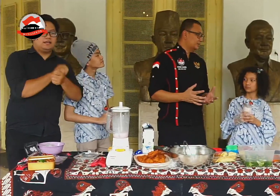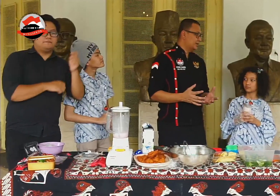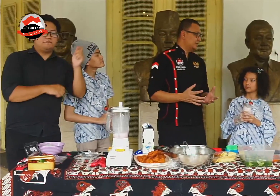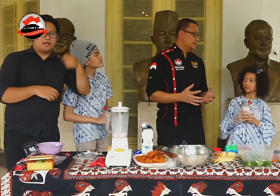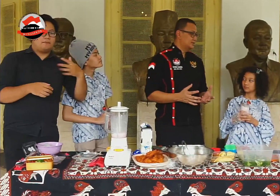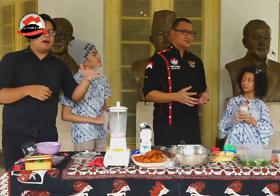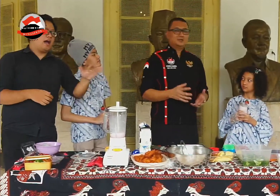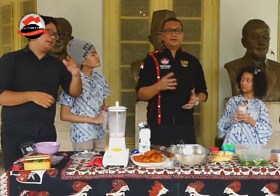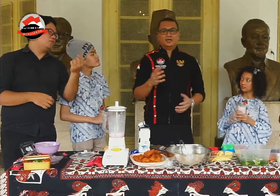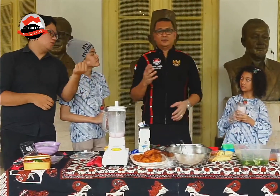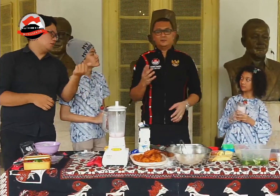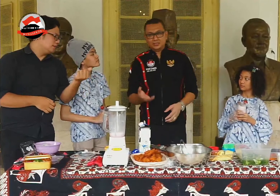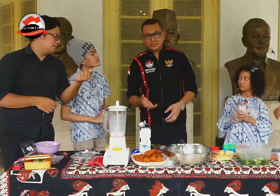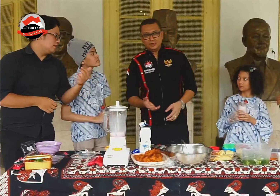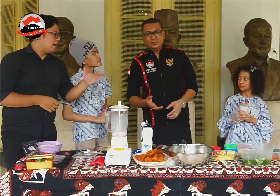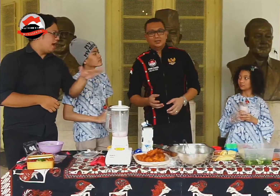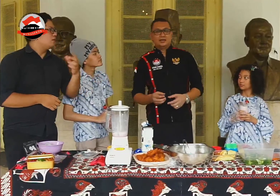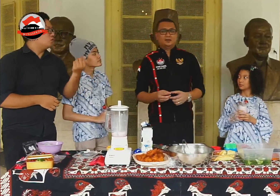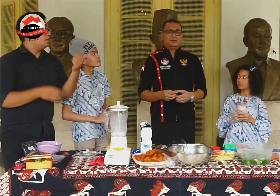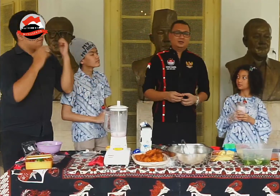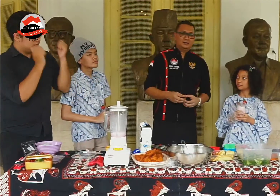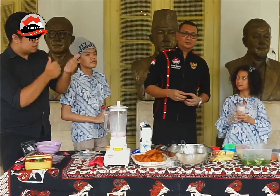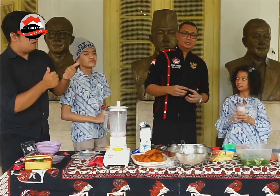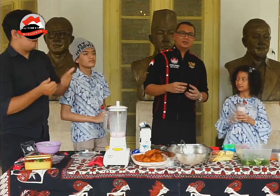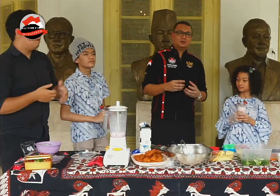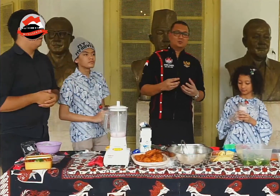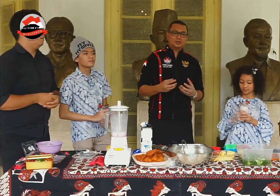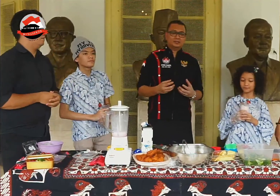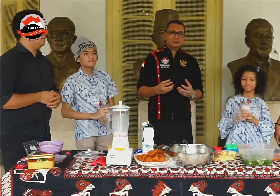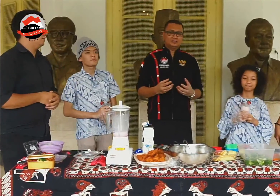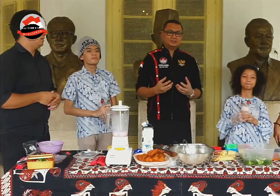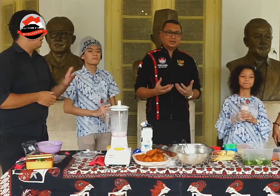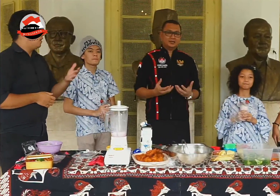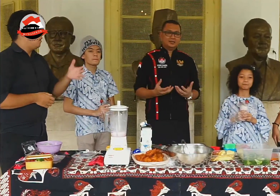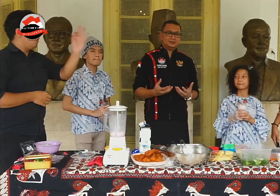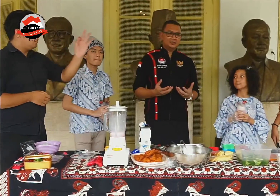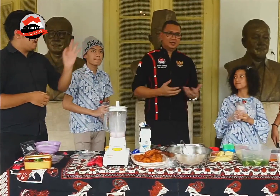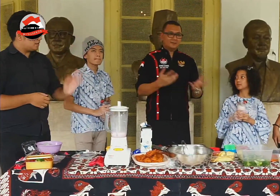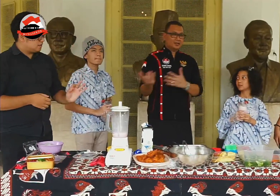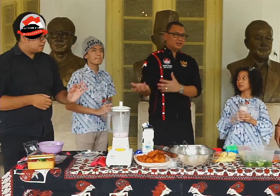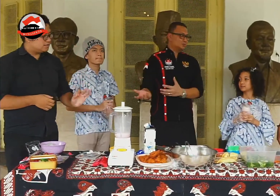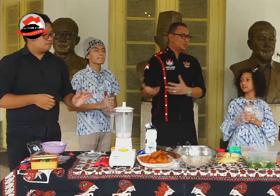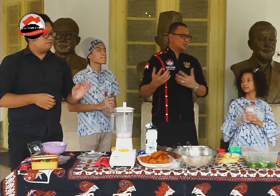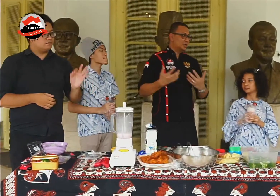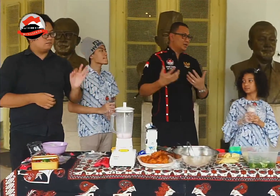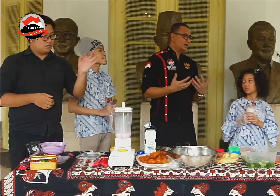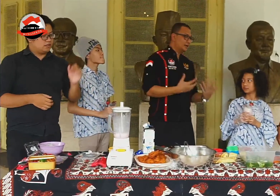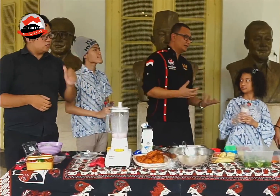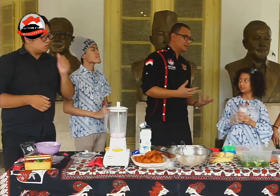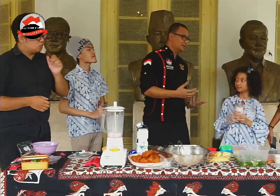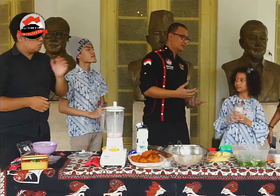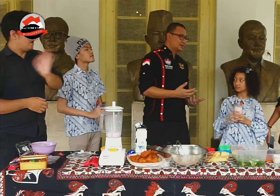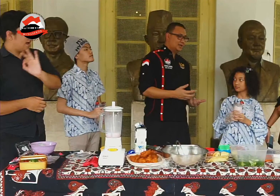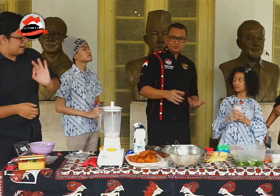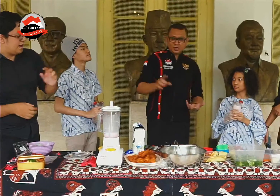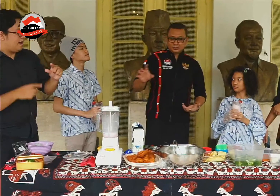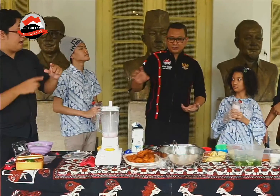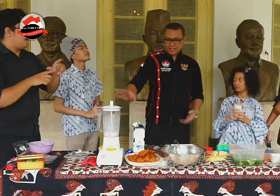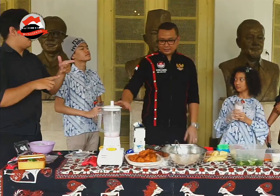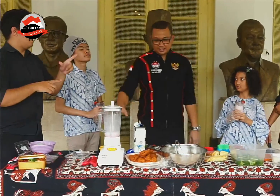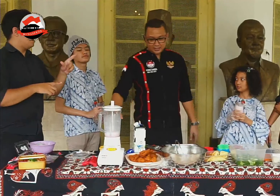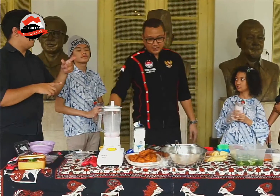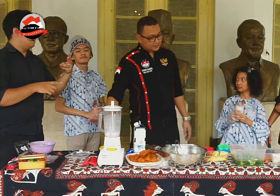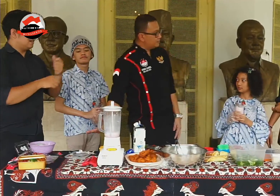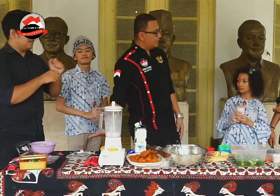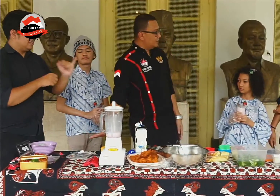air putih aja. Putih jadi aja pakai ya air putih, jadi otomatis di sana dia nggak pakai susu dan tidak ada alergi. Nah itu juga harus